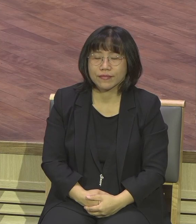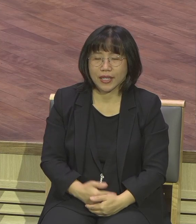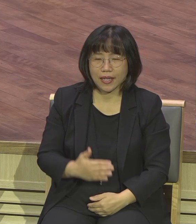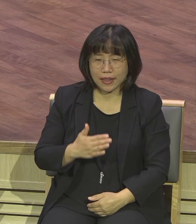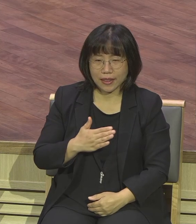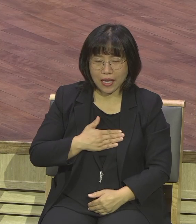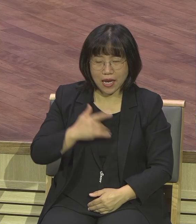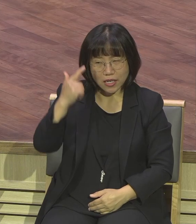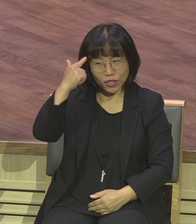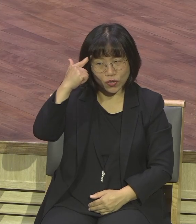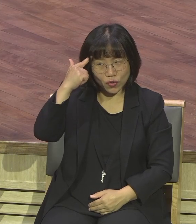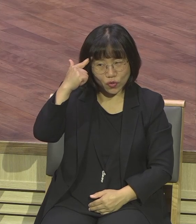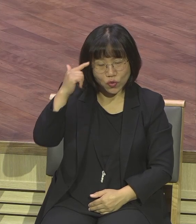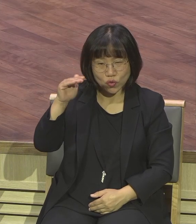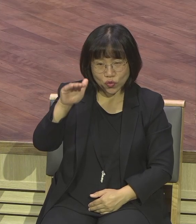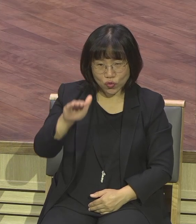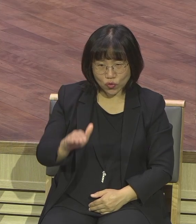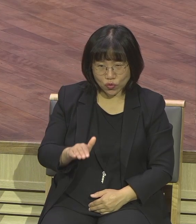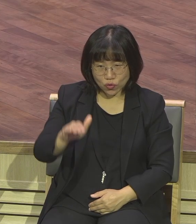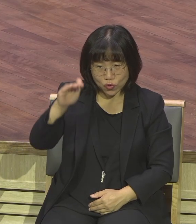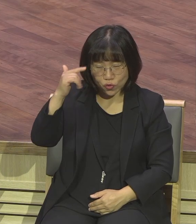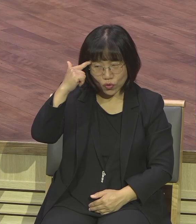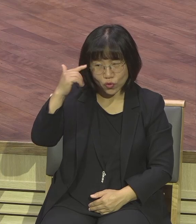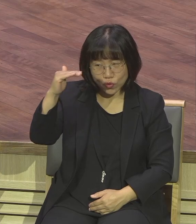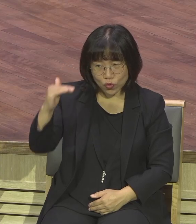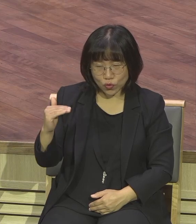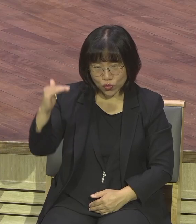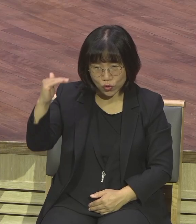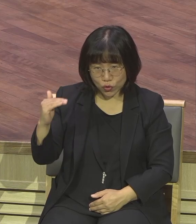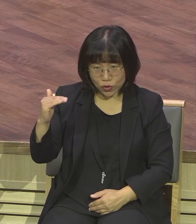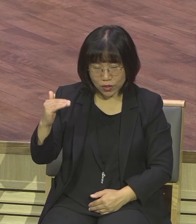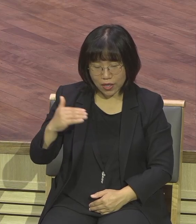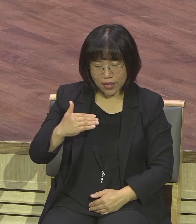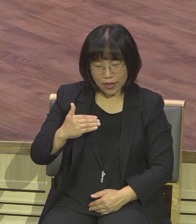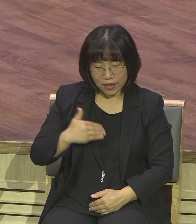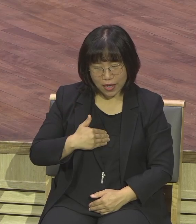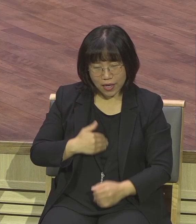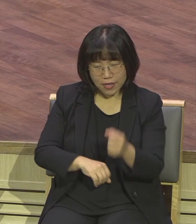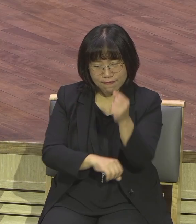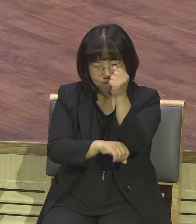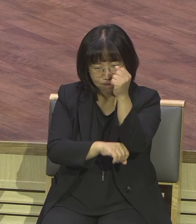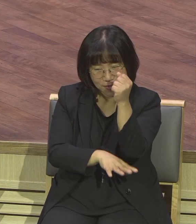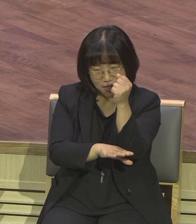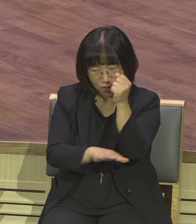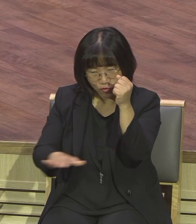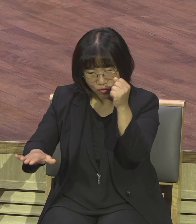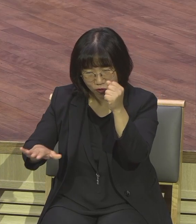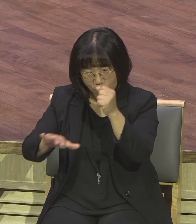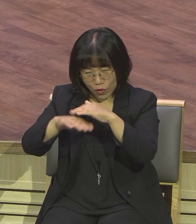수준, 표준, 기준을 다 바꿔버려요.